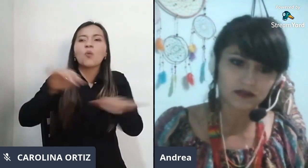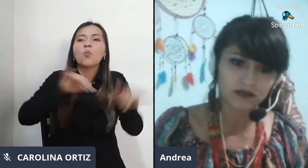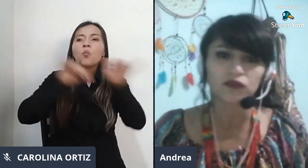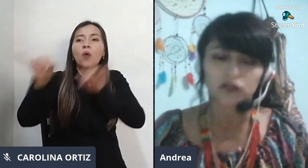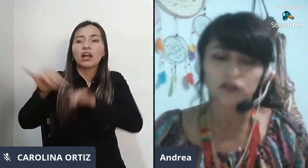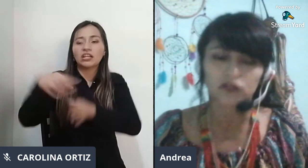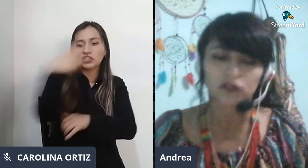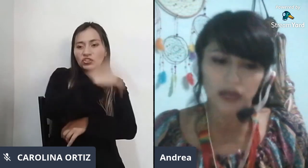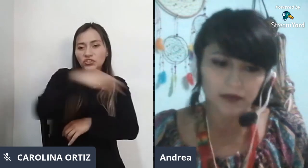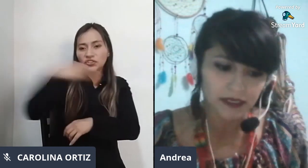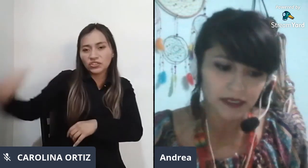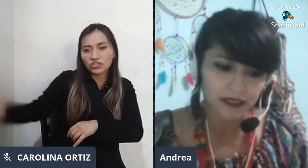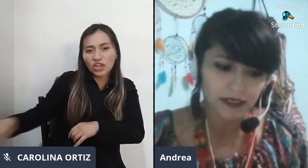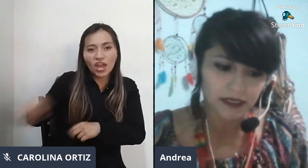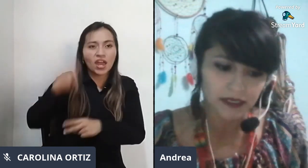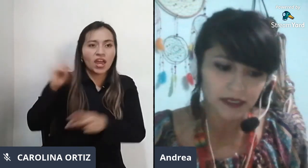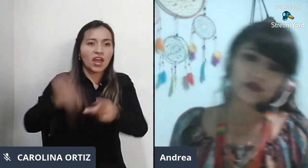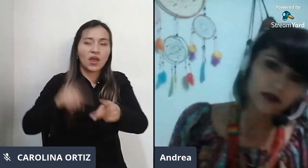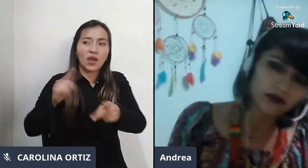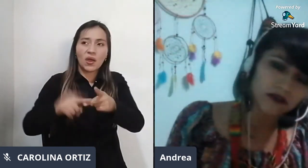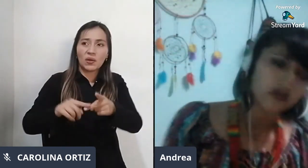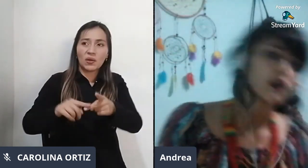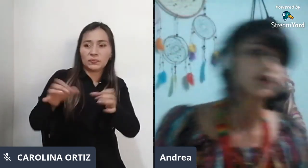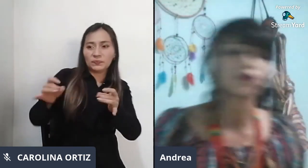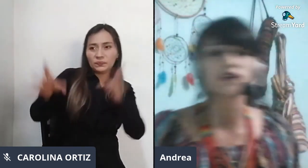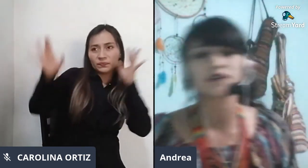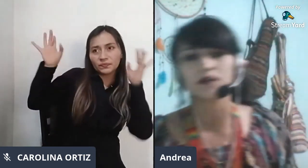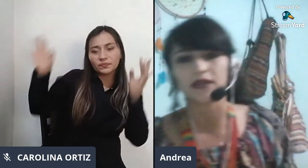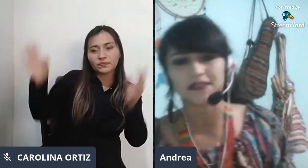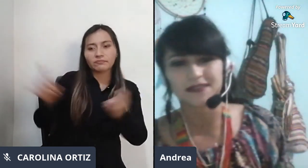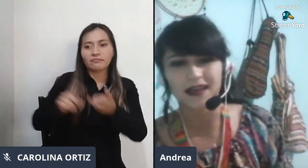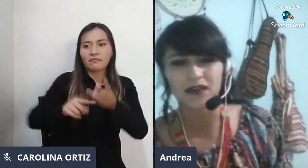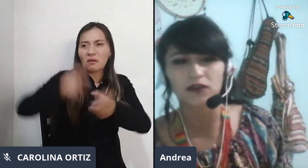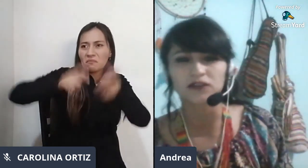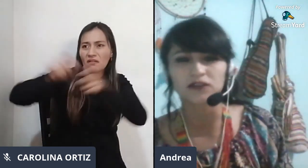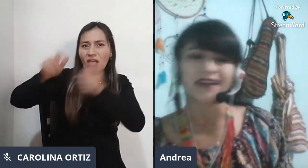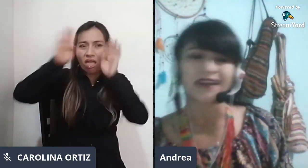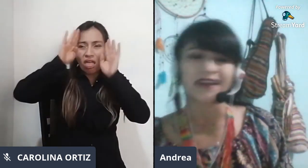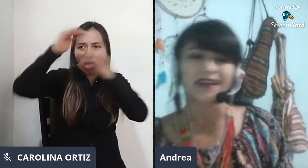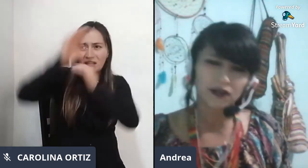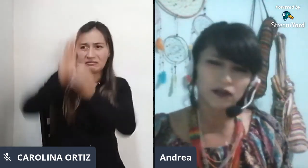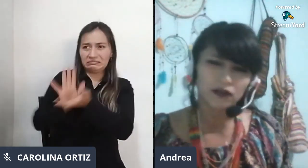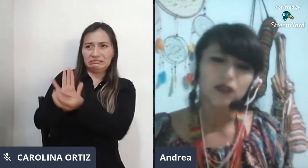gamines, somos unos ñeros, somos estigmatizados, segregados,